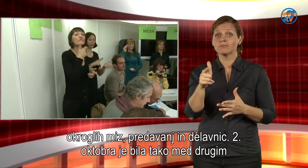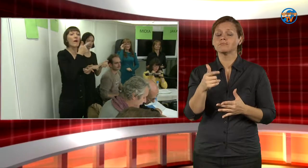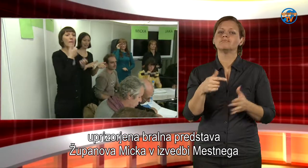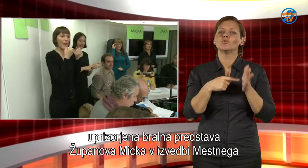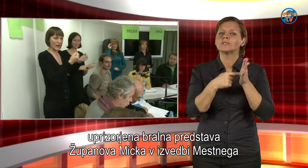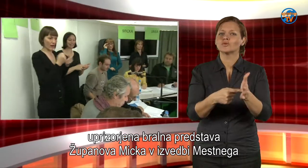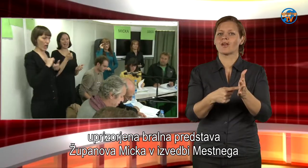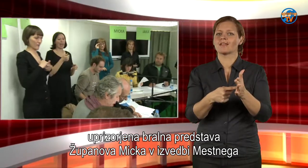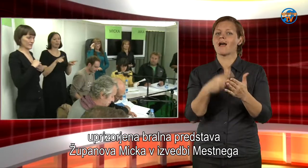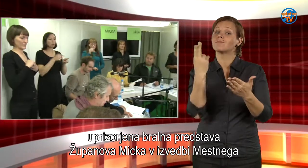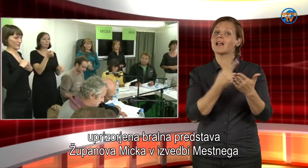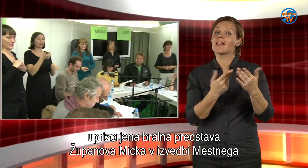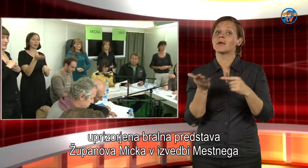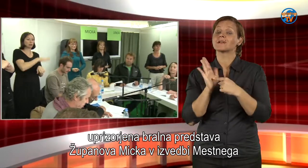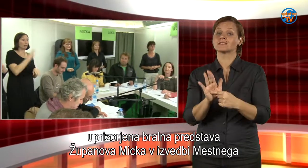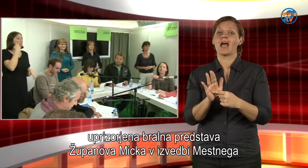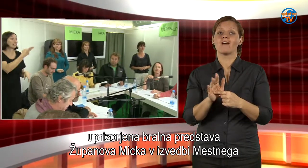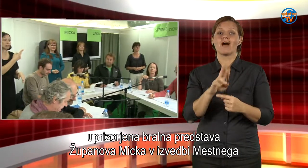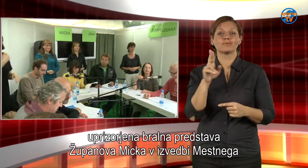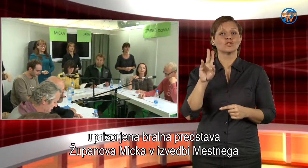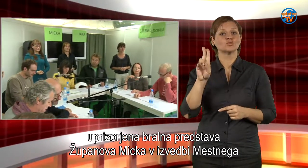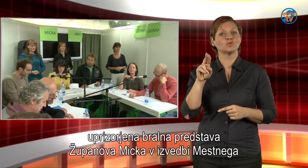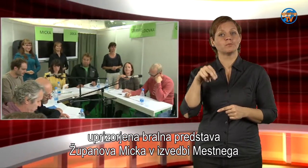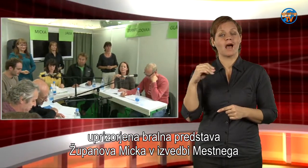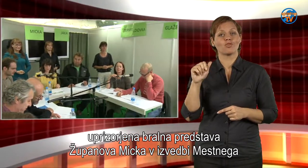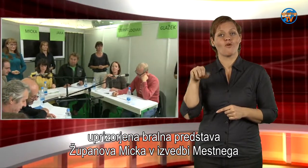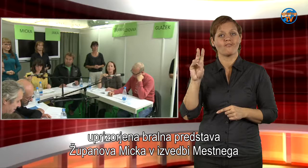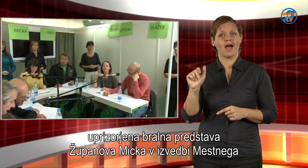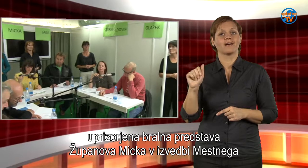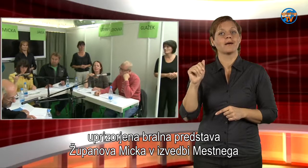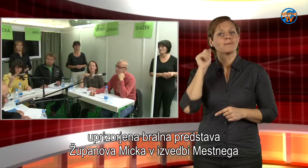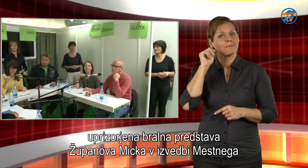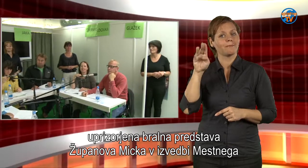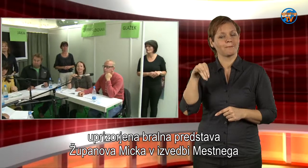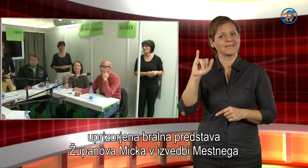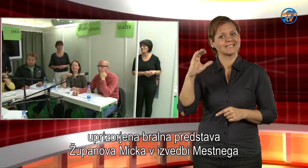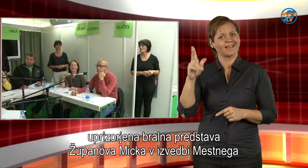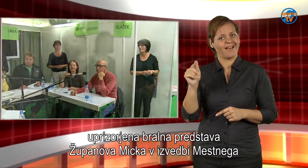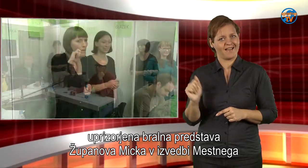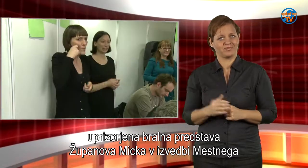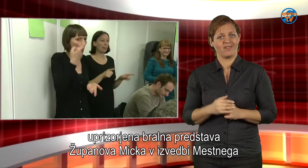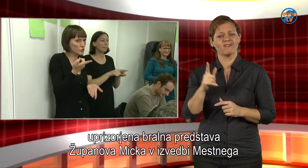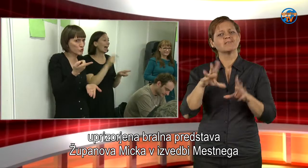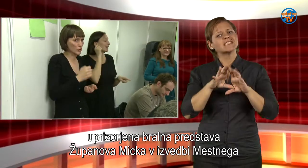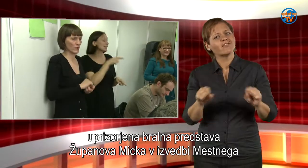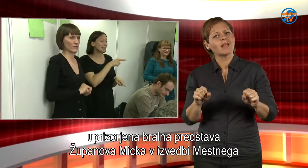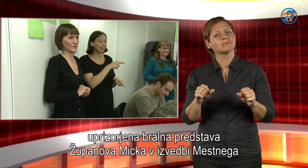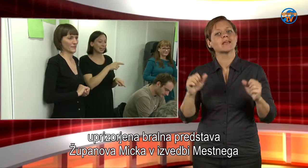med drugim uprizorjena bralna predstava Županova Micka v izvedbi Mestnega gledališča Ljubljana, ki je